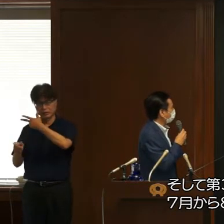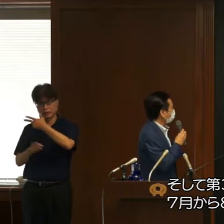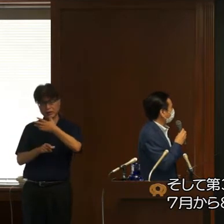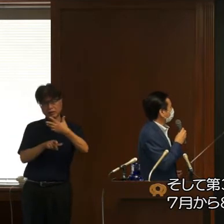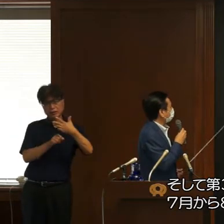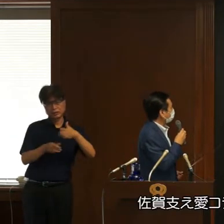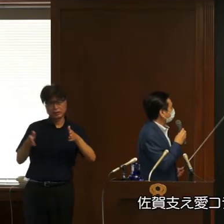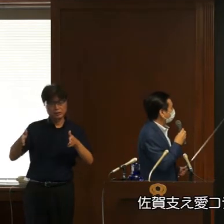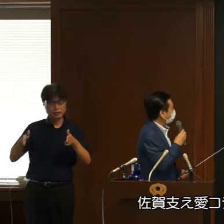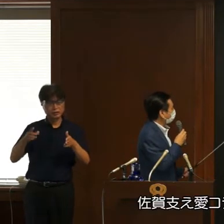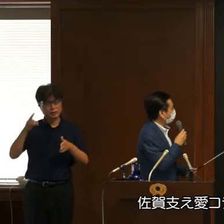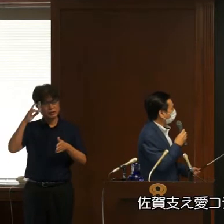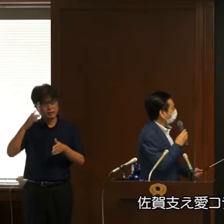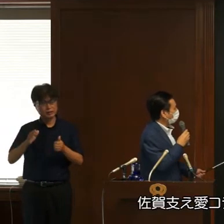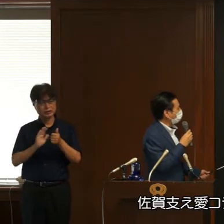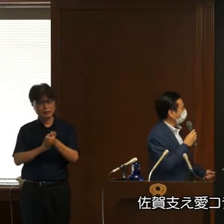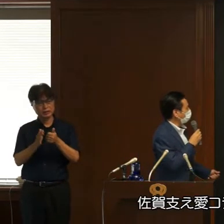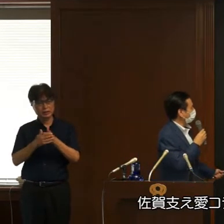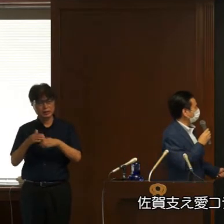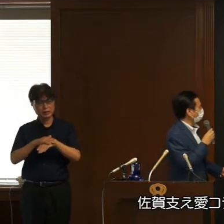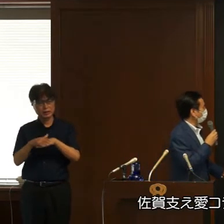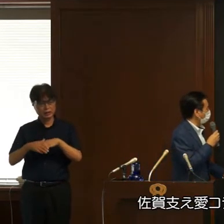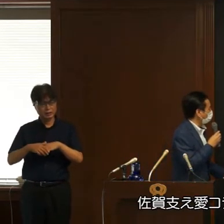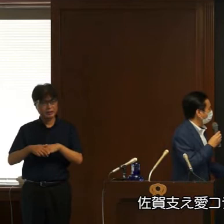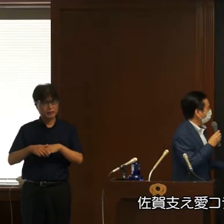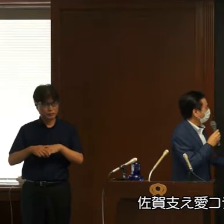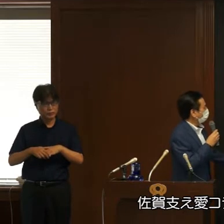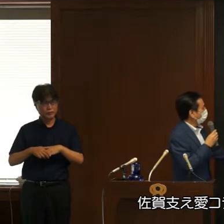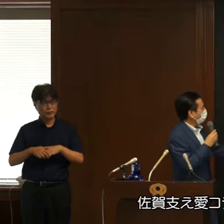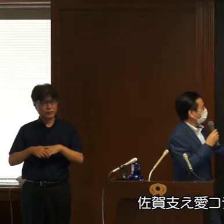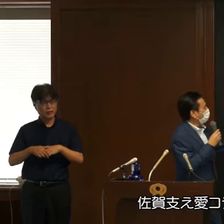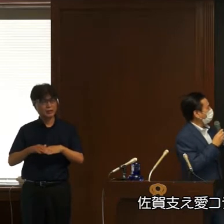にかけまして佐賀支え合いコラボ開始ということで、